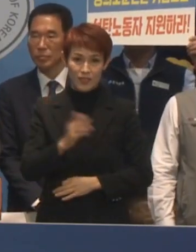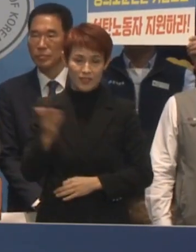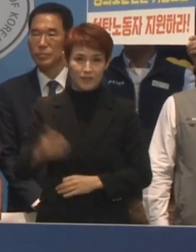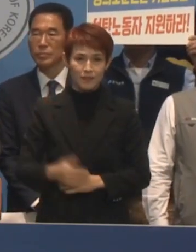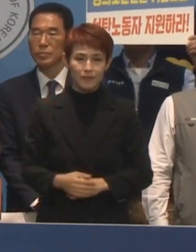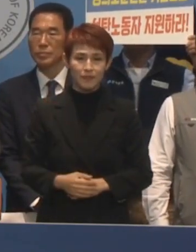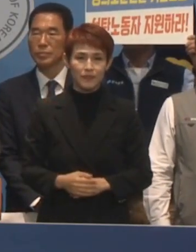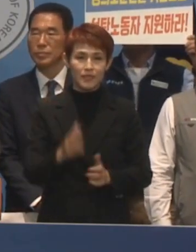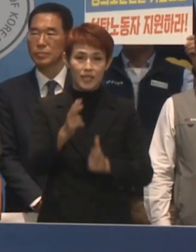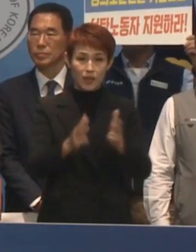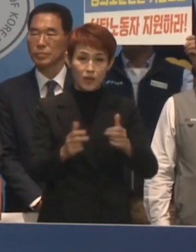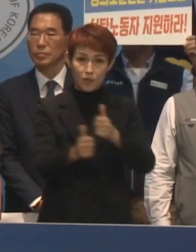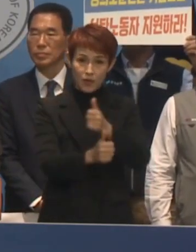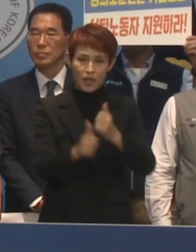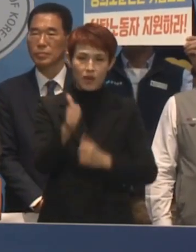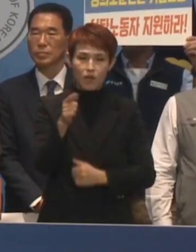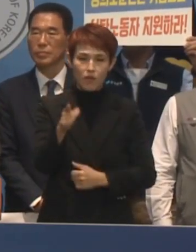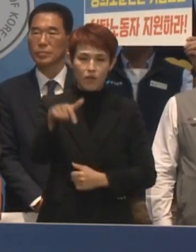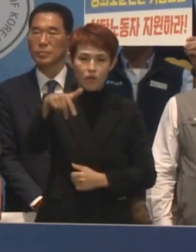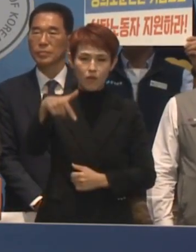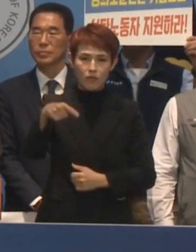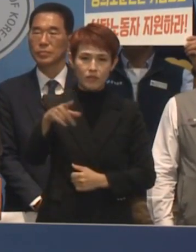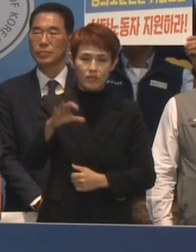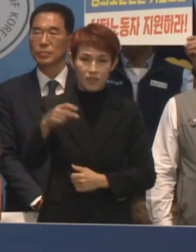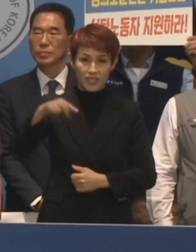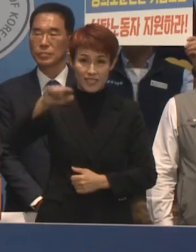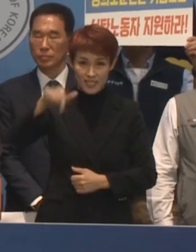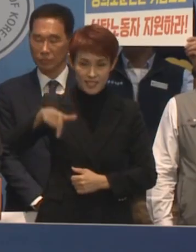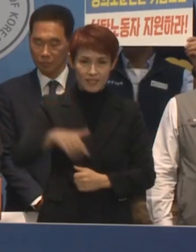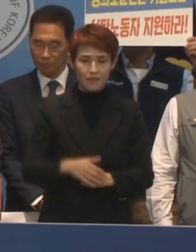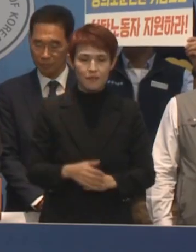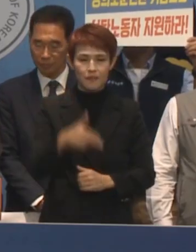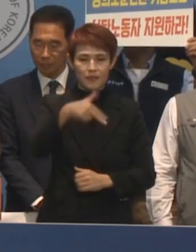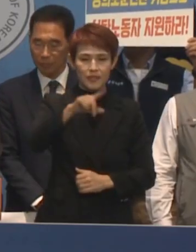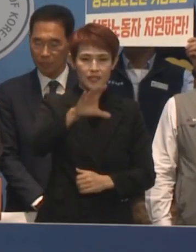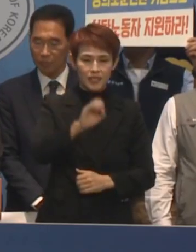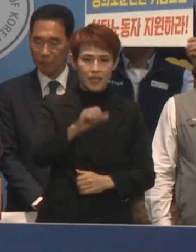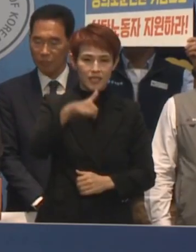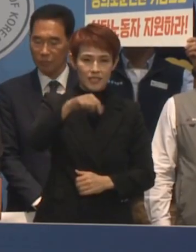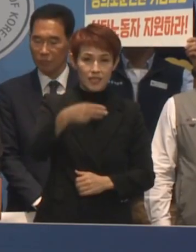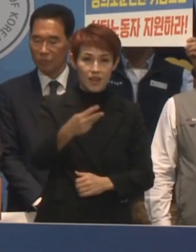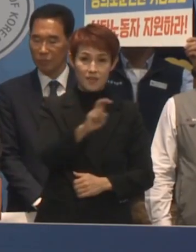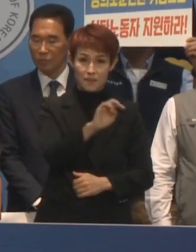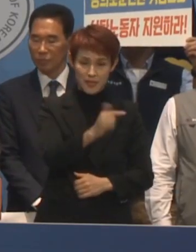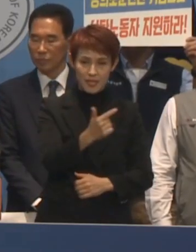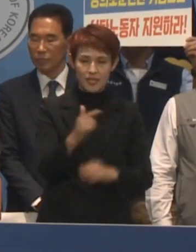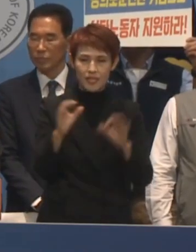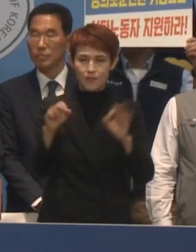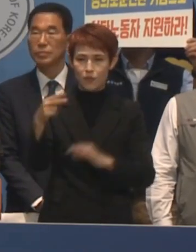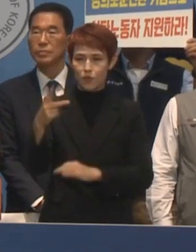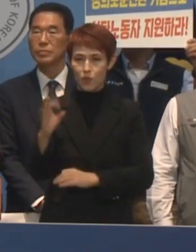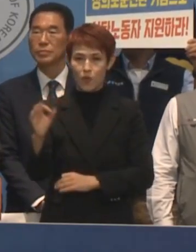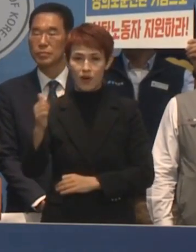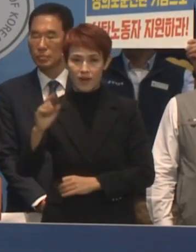산자위 허종식 의원님이십니다. 장철민 의원님이십니다. 김동아 의원님